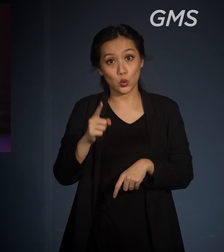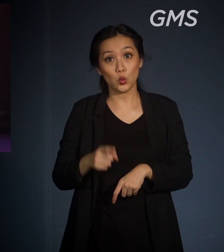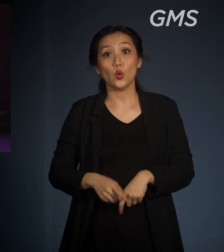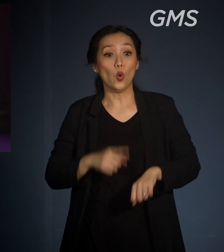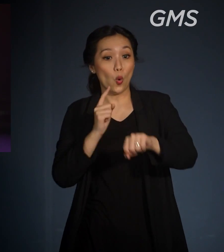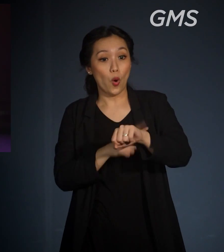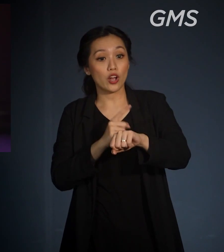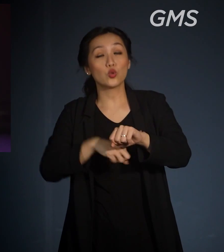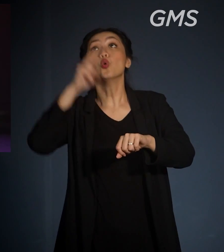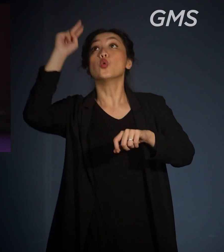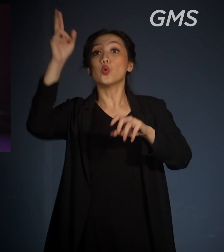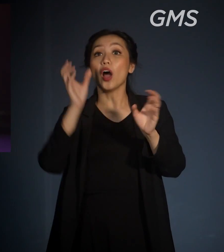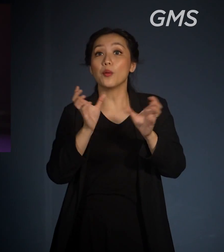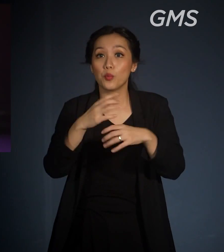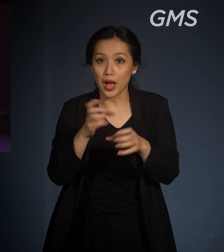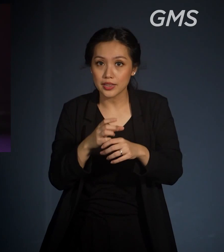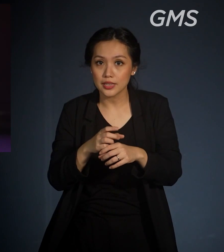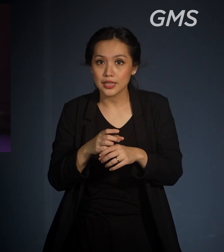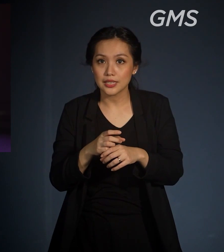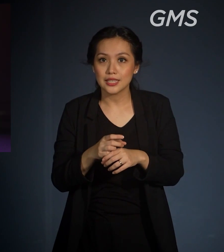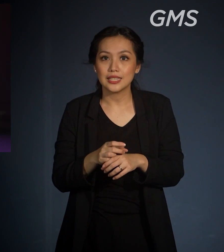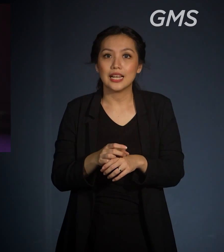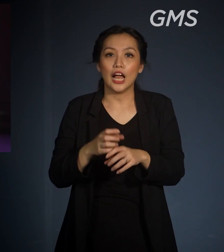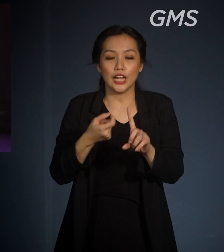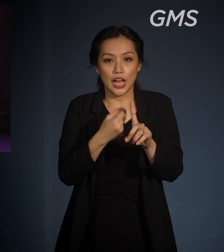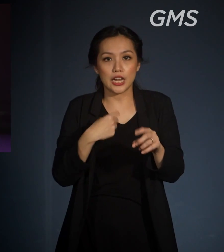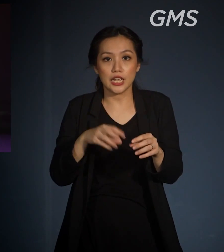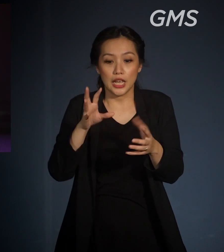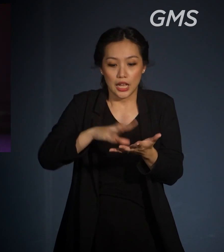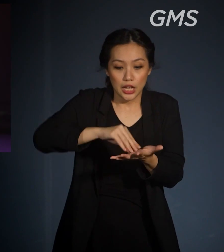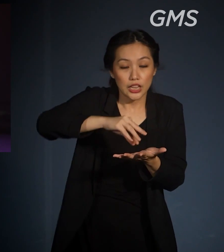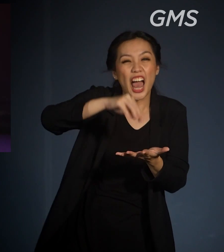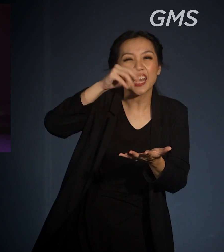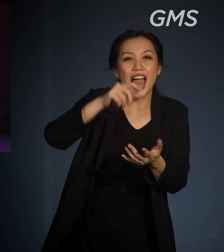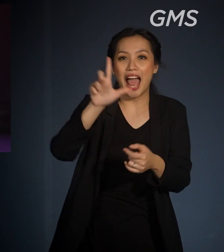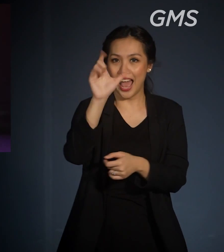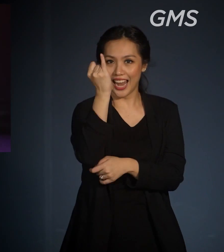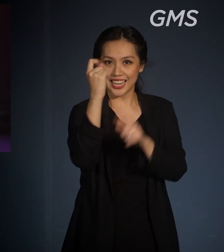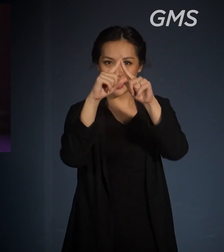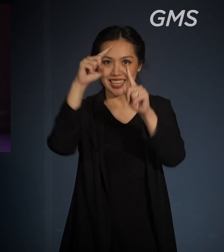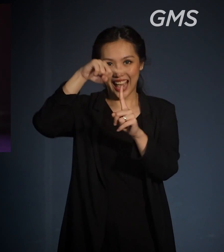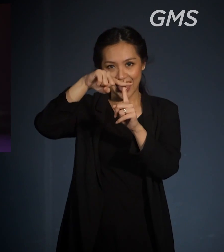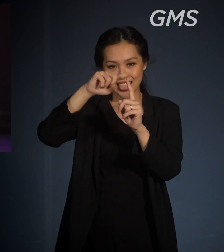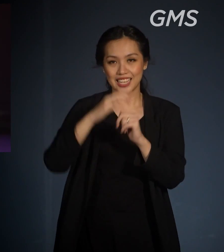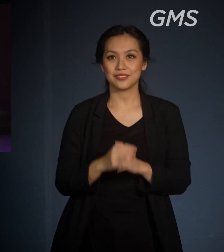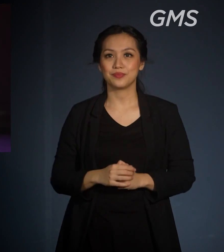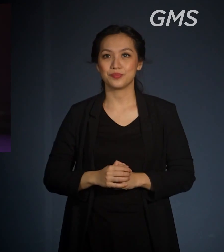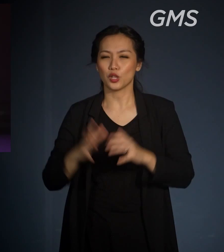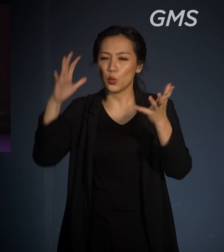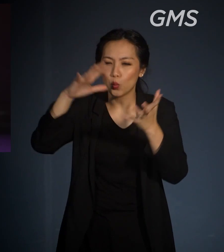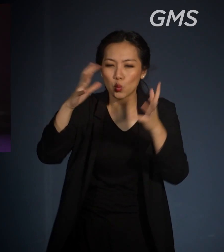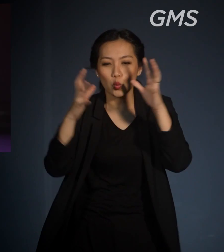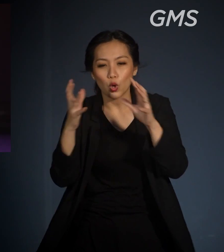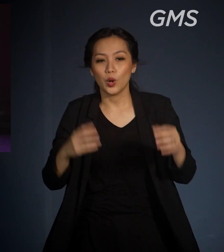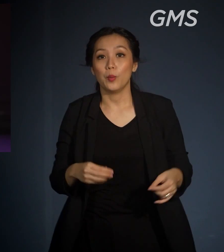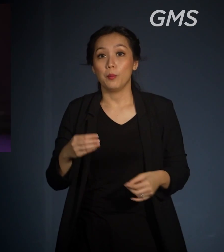membentuk manusia itu dari debu dan tanah, dibentuk tanah liat begitu ya. Ya, dan Tuhan itu